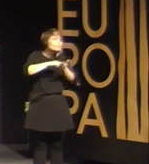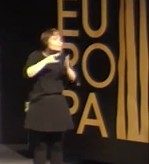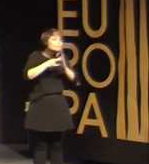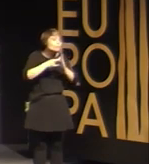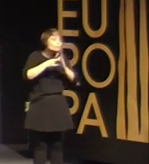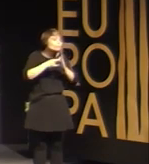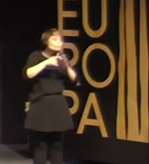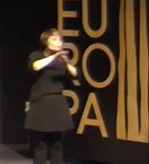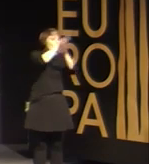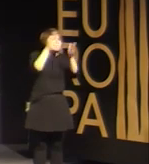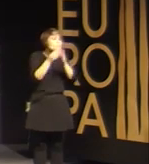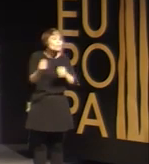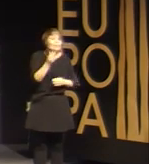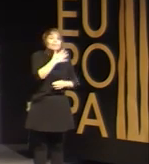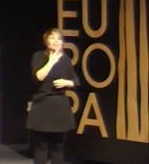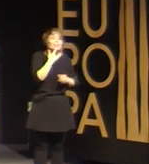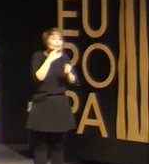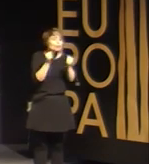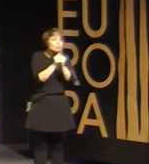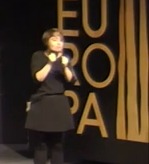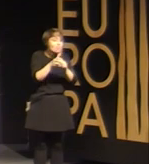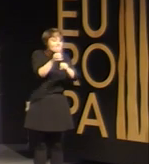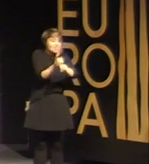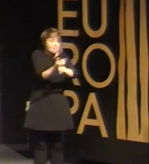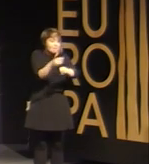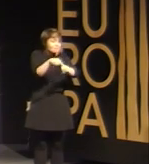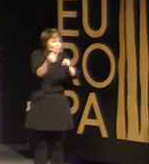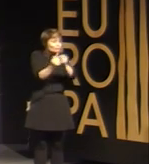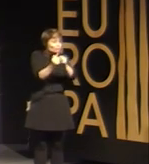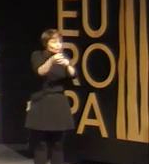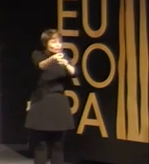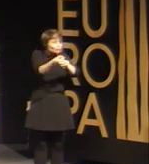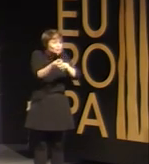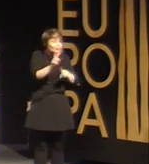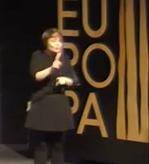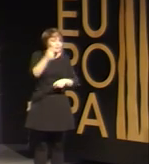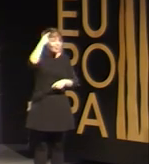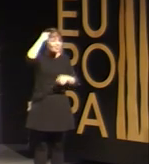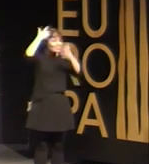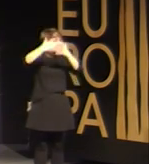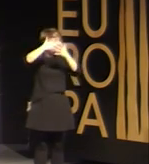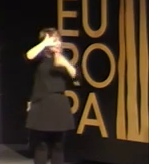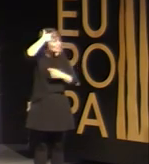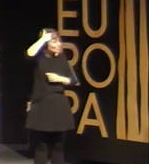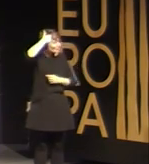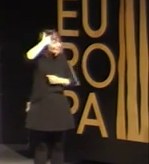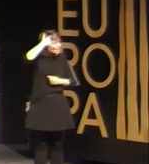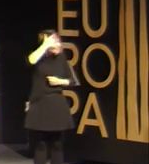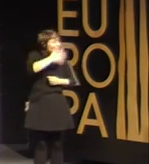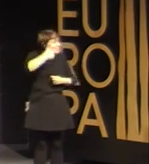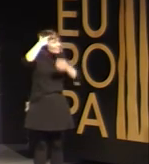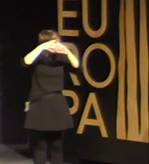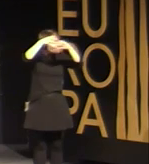universo no son los diamantes no es el cerebro no hay nada tan